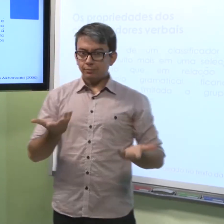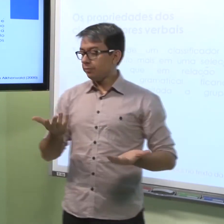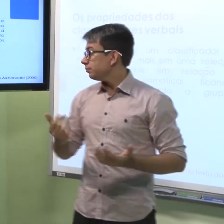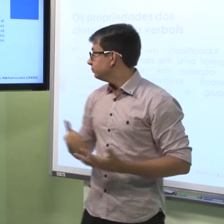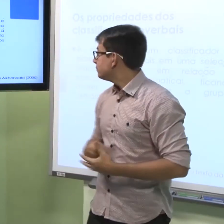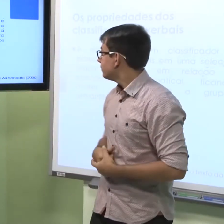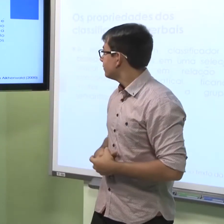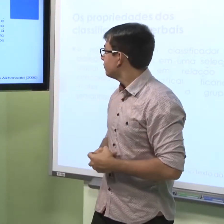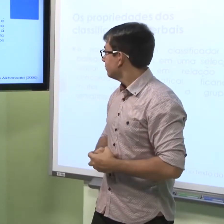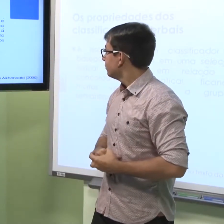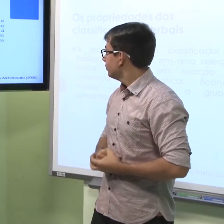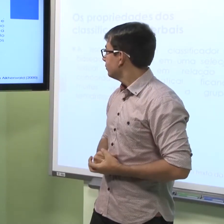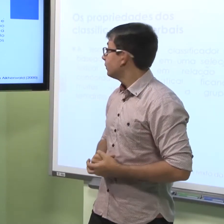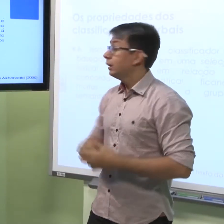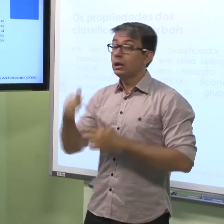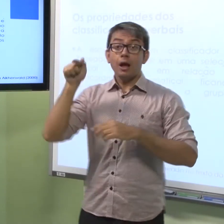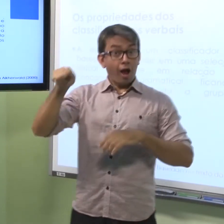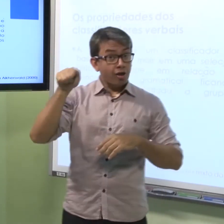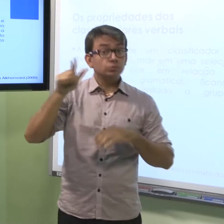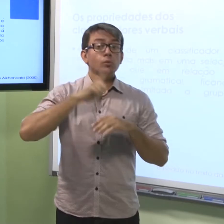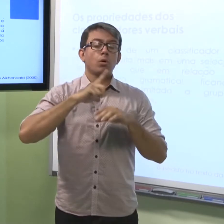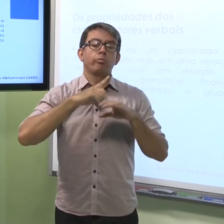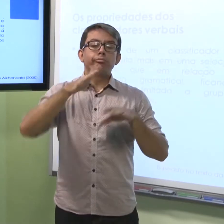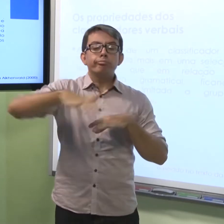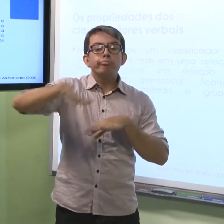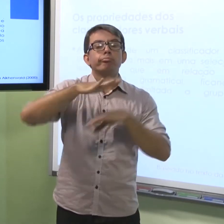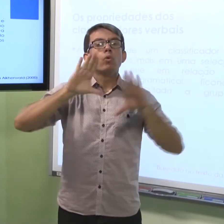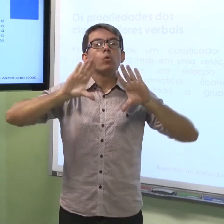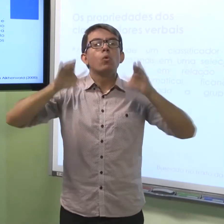concordância gramatical na origem desses classificadores.